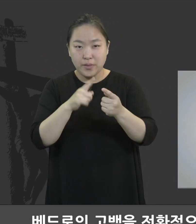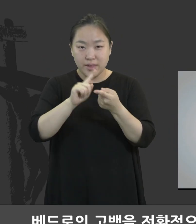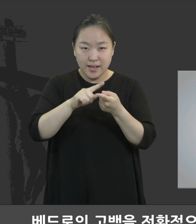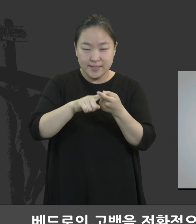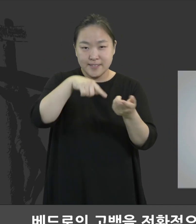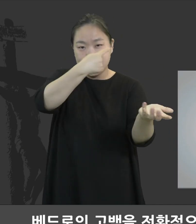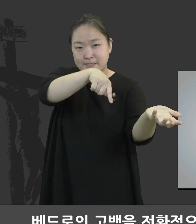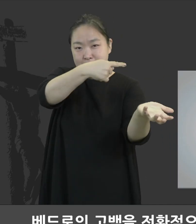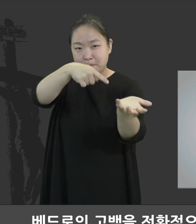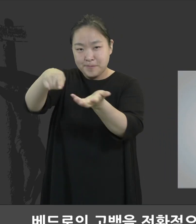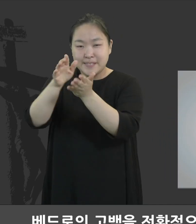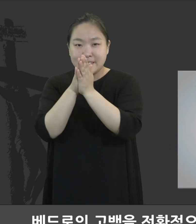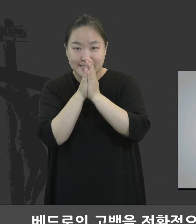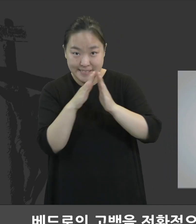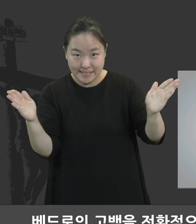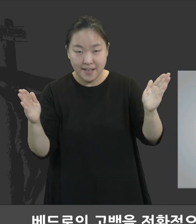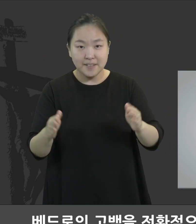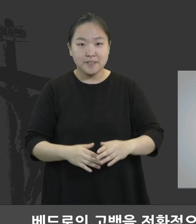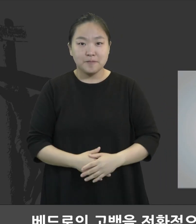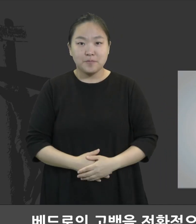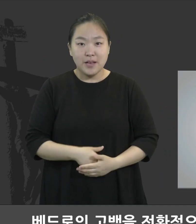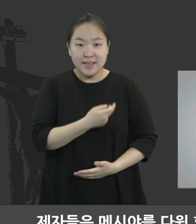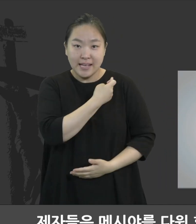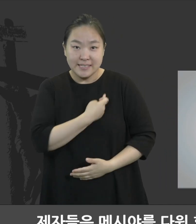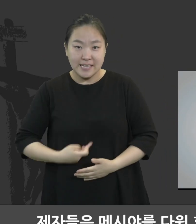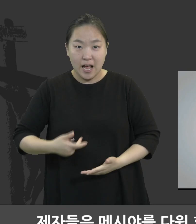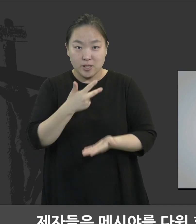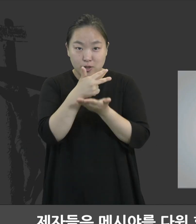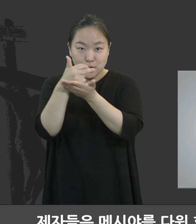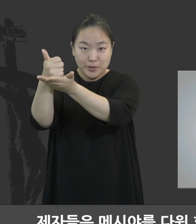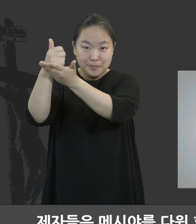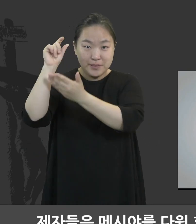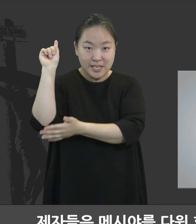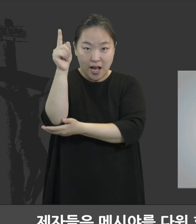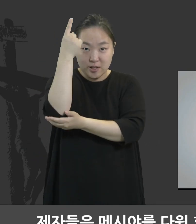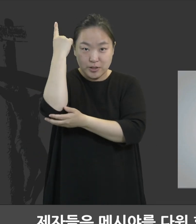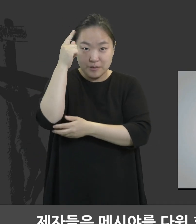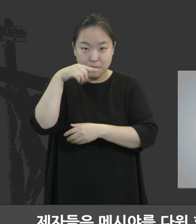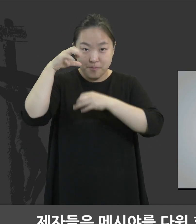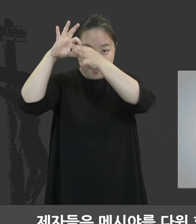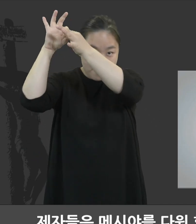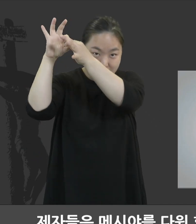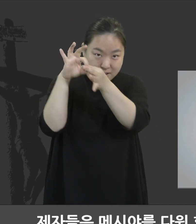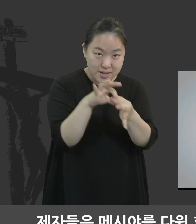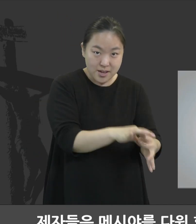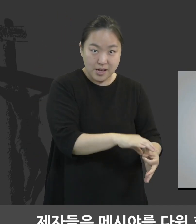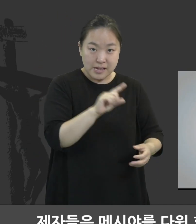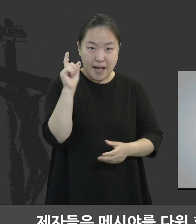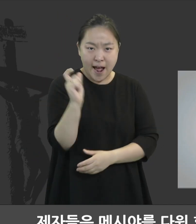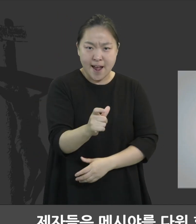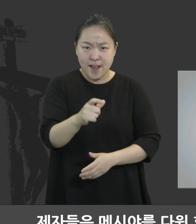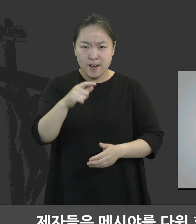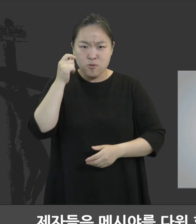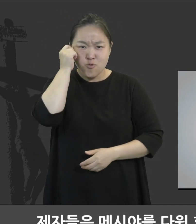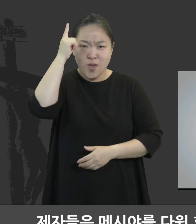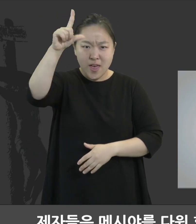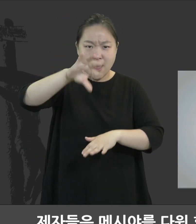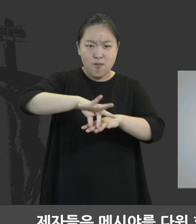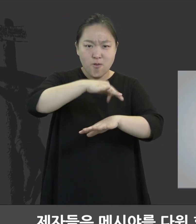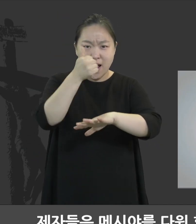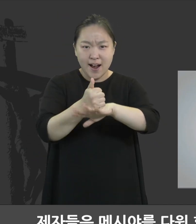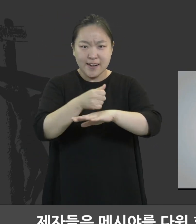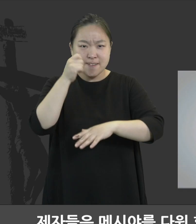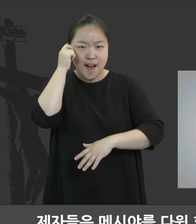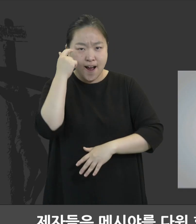죽음, 부활에 대해 가르치기 시작하십니다. 제자들은 메시아를 다윗 혈통으로 오시는 강하고